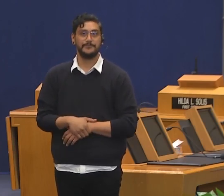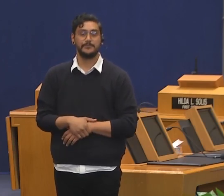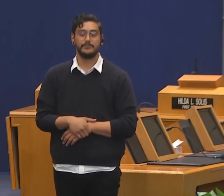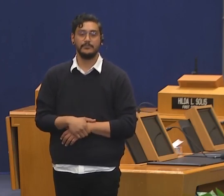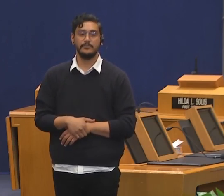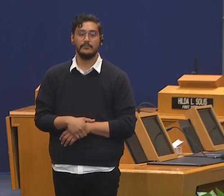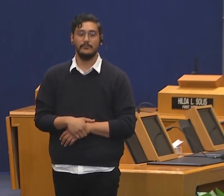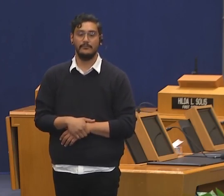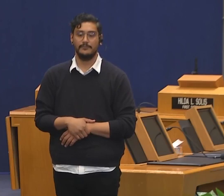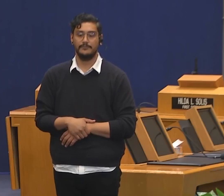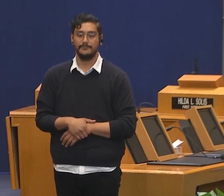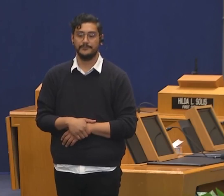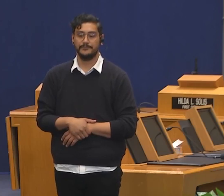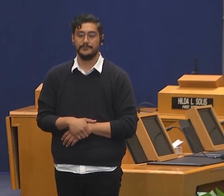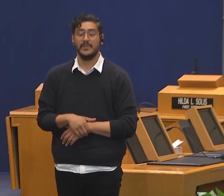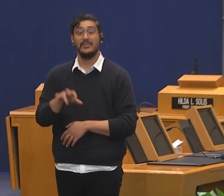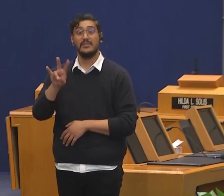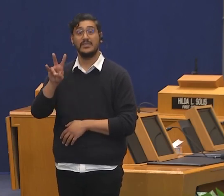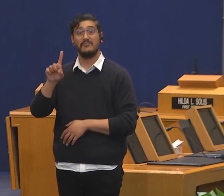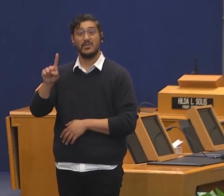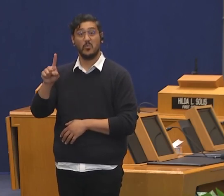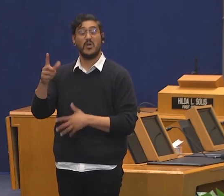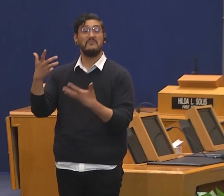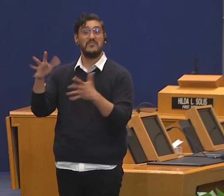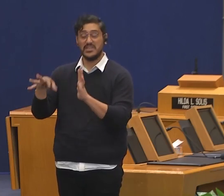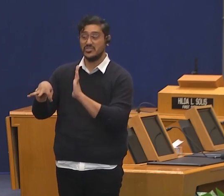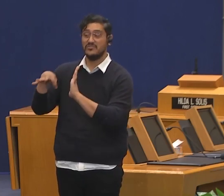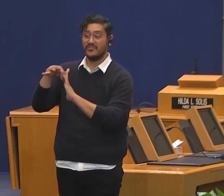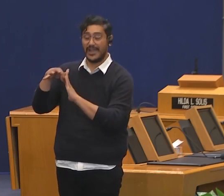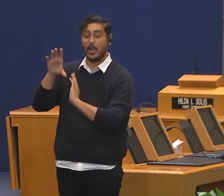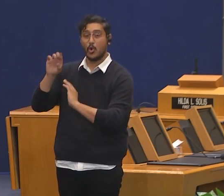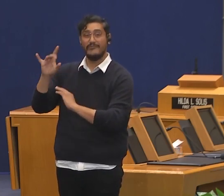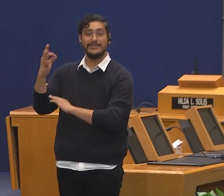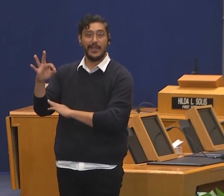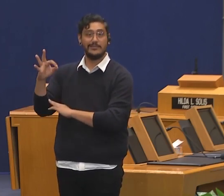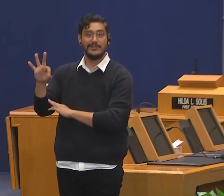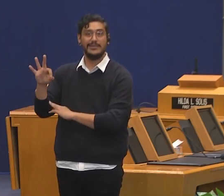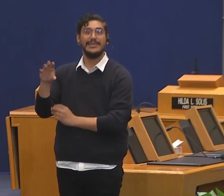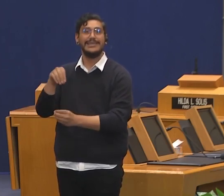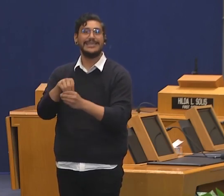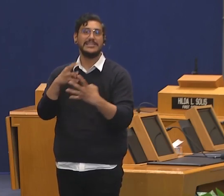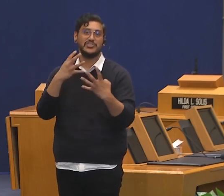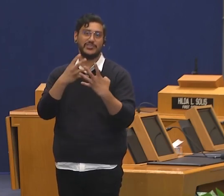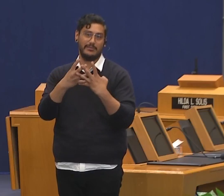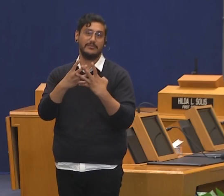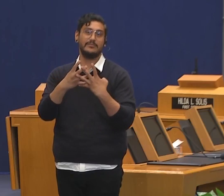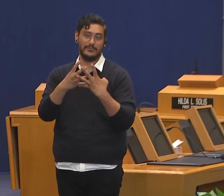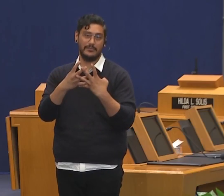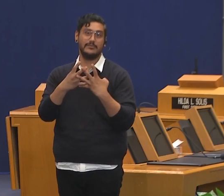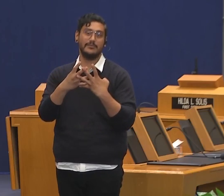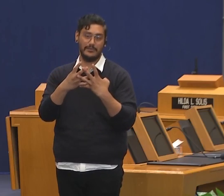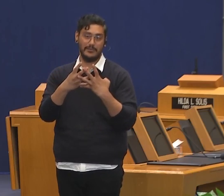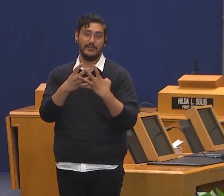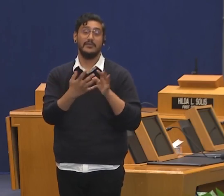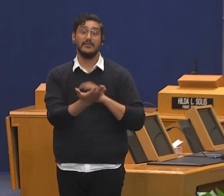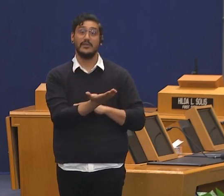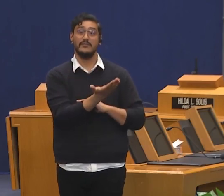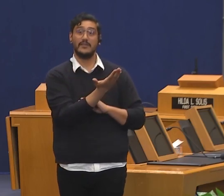Estamos reportando 71 casos confirmados en algún momento en las instalaciones de la cárcel, los 15 reclusos